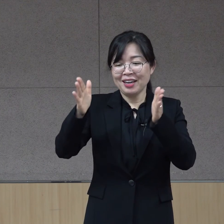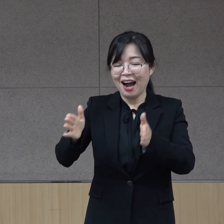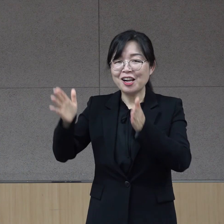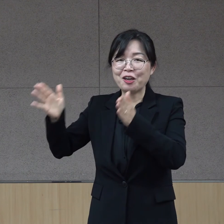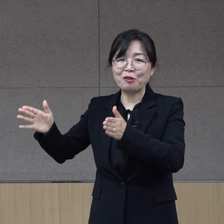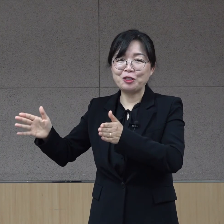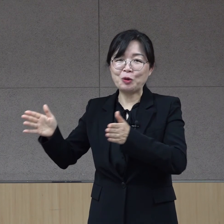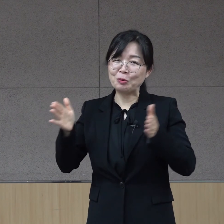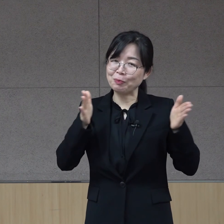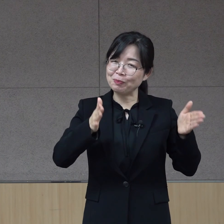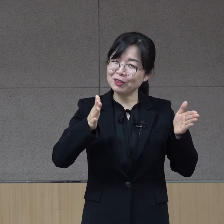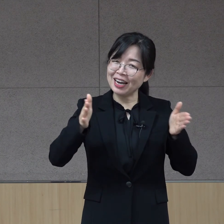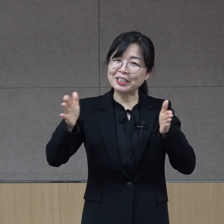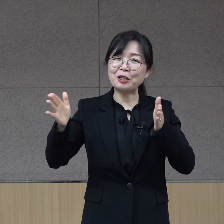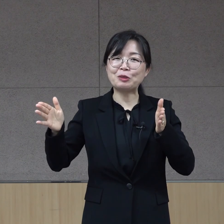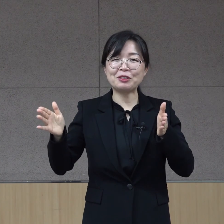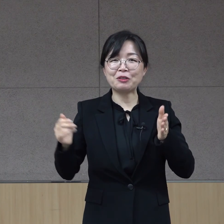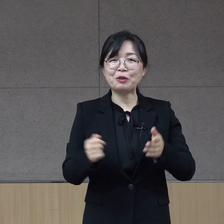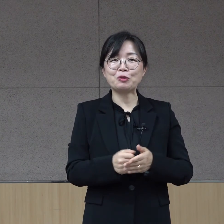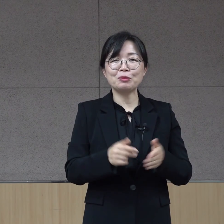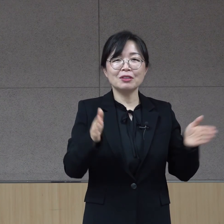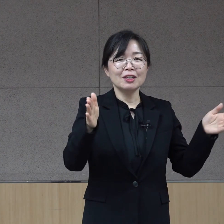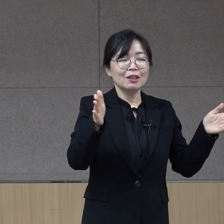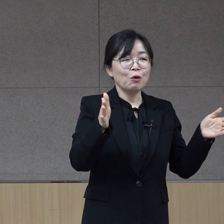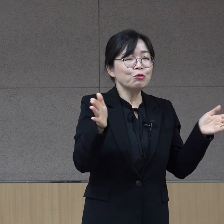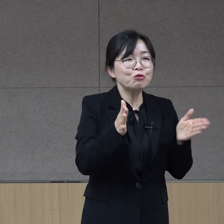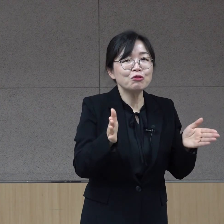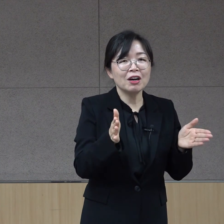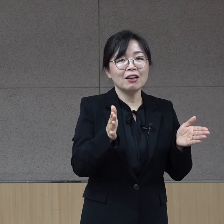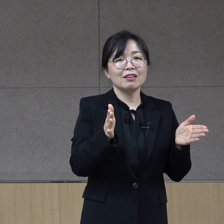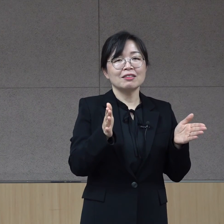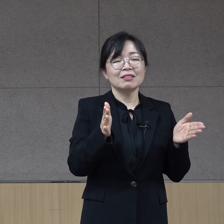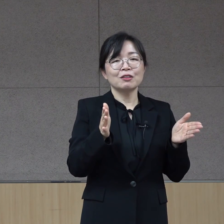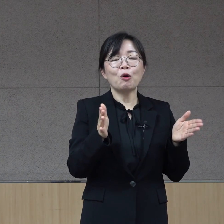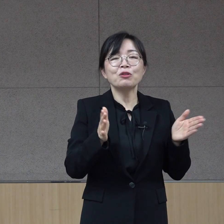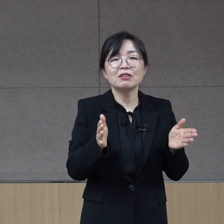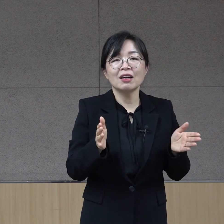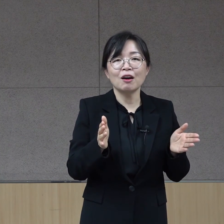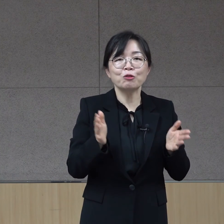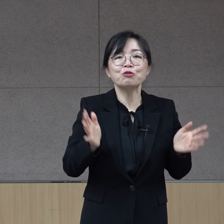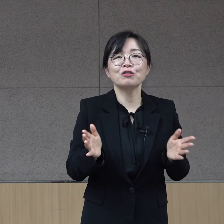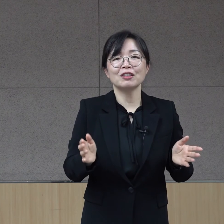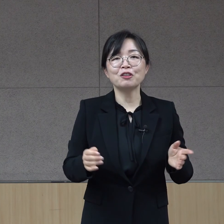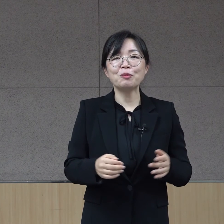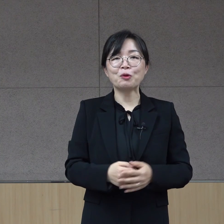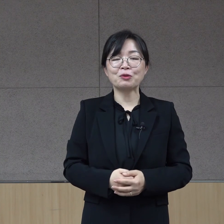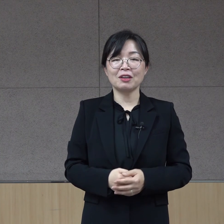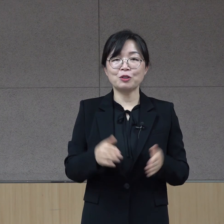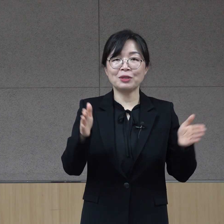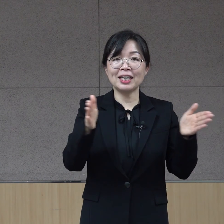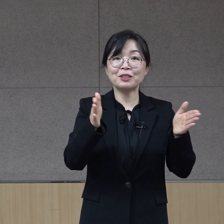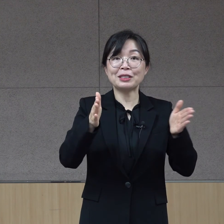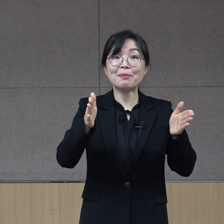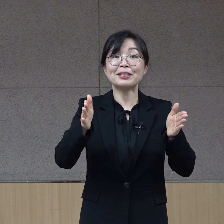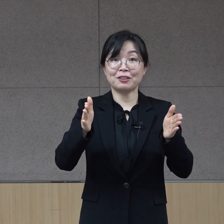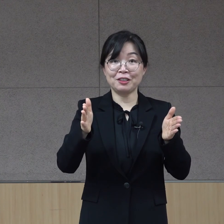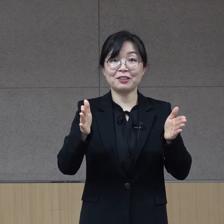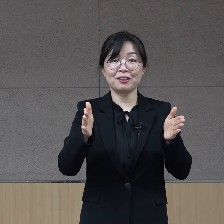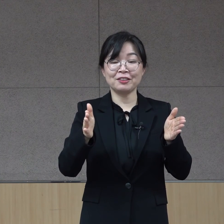가을, 겨울이 조금 간격이 좀 있었는데 요즘은 어느 순간 겨울이었다가 어느 순간 여름이 오고 그렇게 좀 기간은